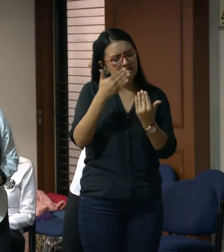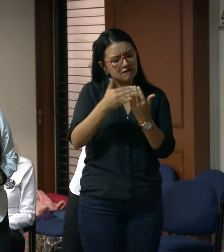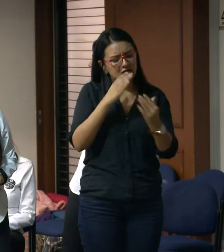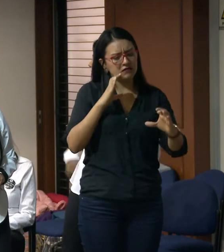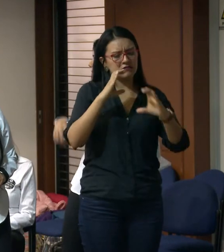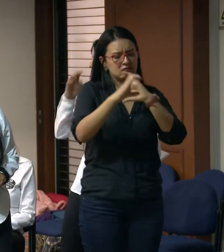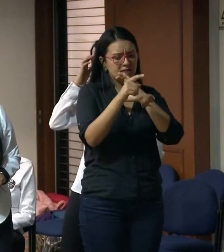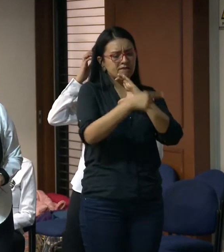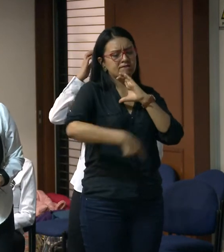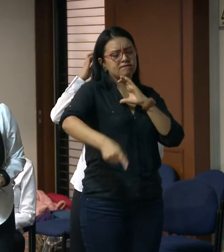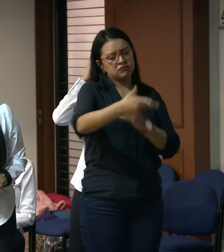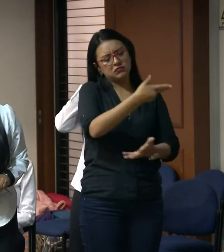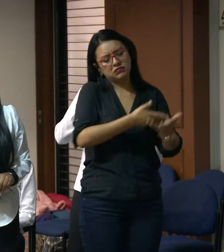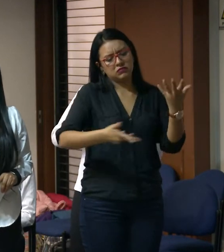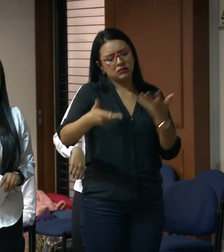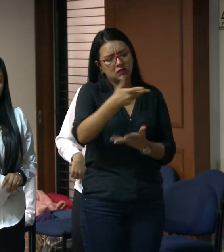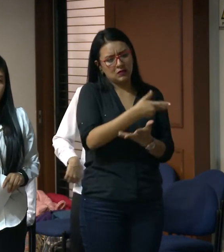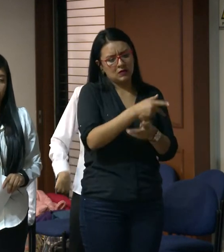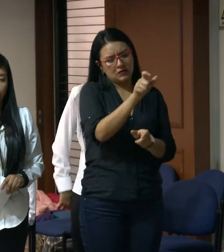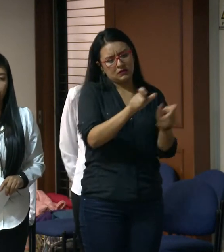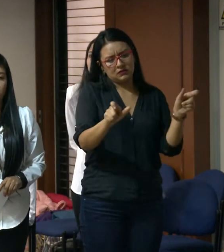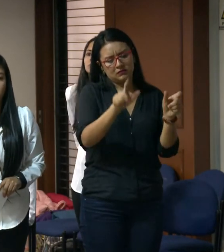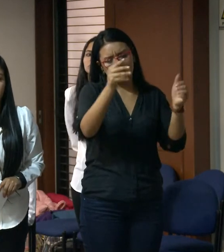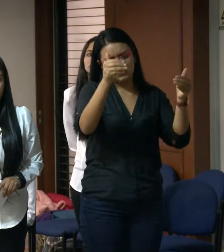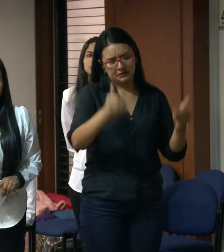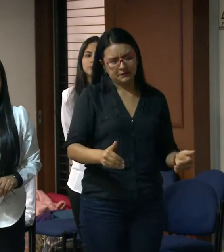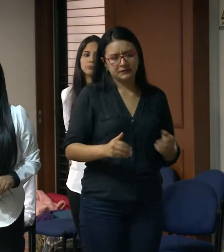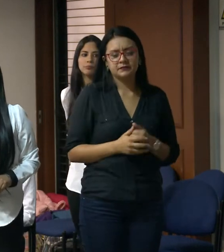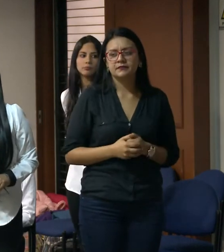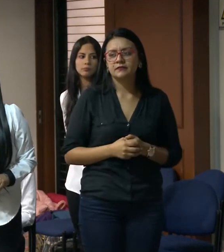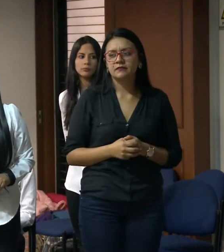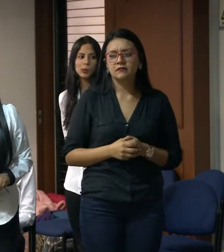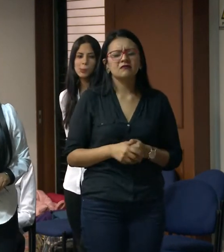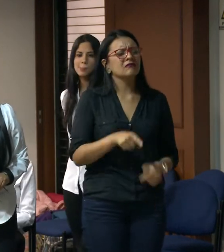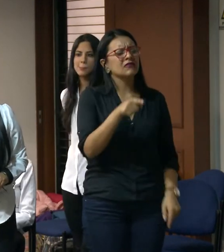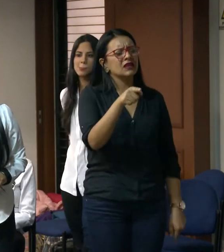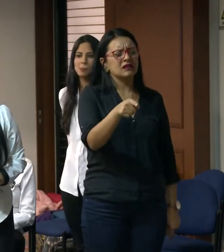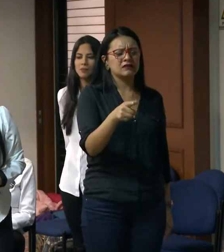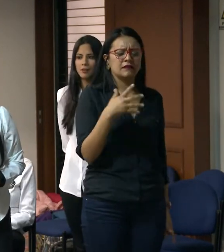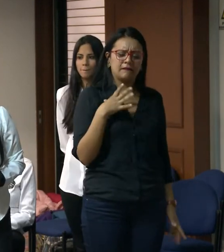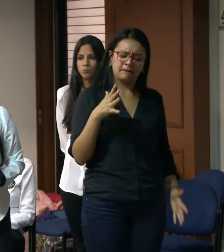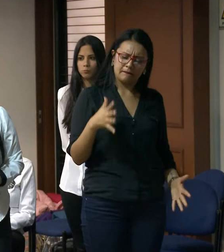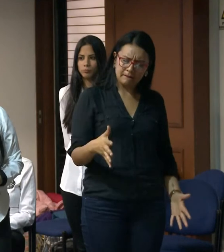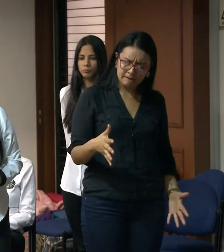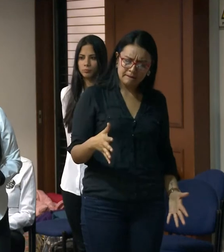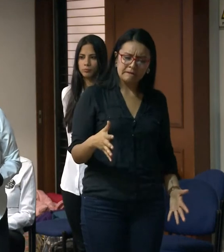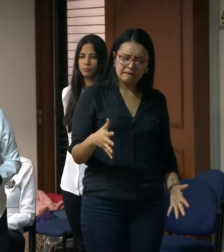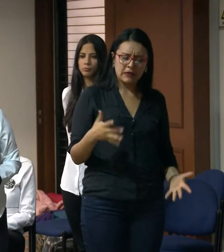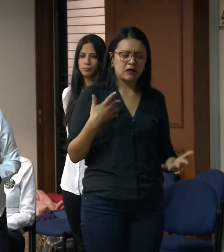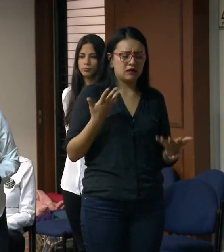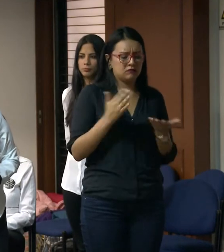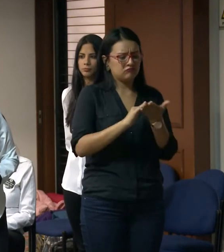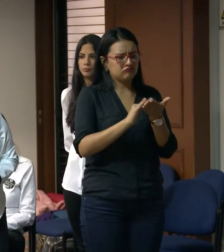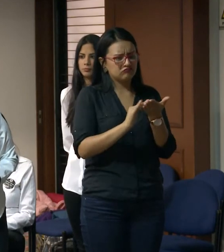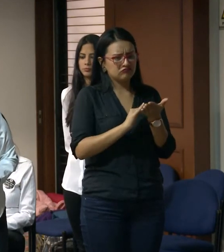la comunicación e interacción con las personas con discapacidad. Esto nos permitió generar ajustes en las dinámicas que ellos